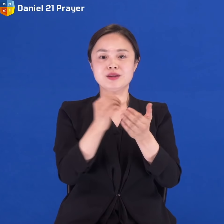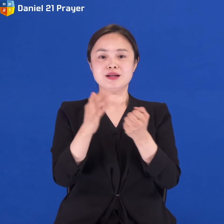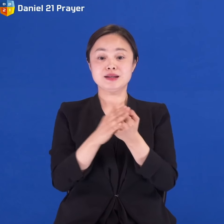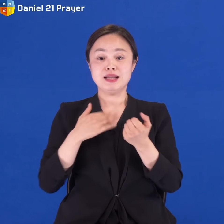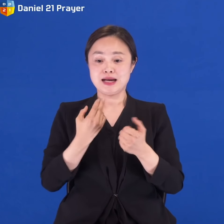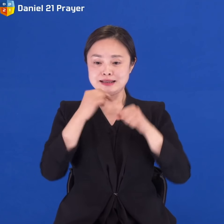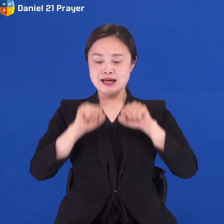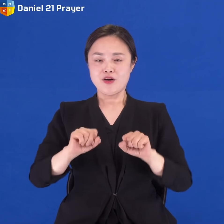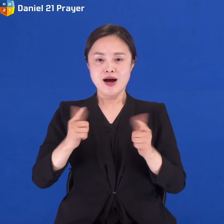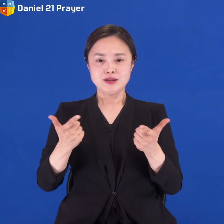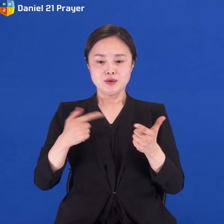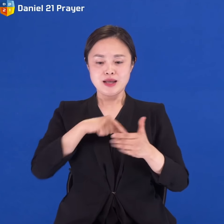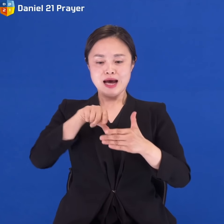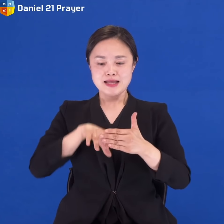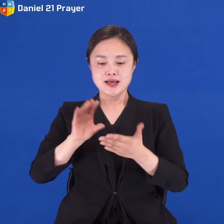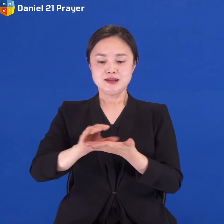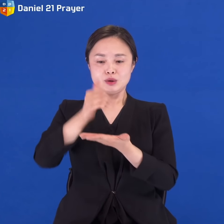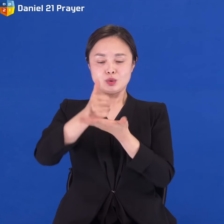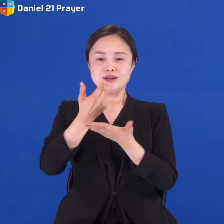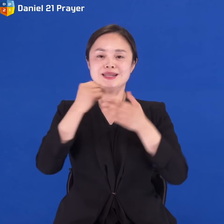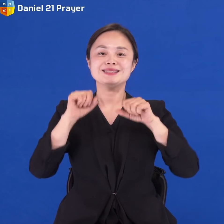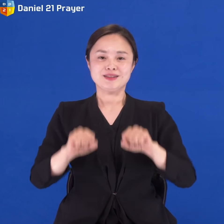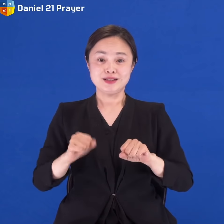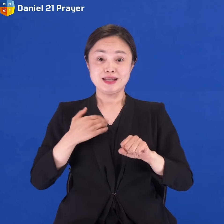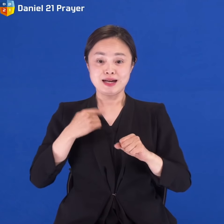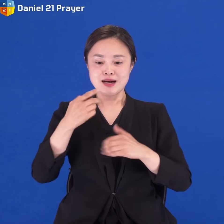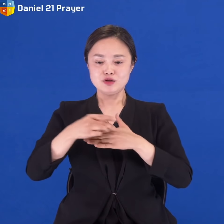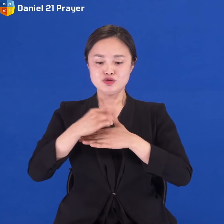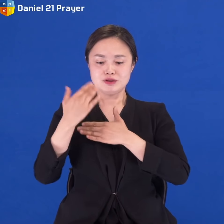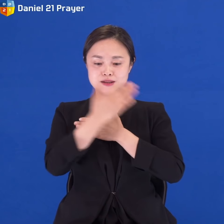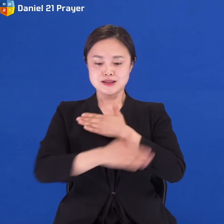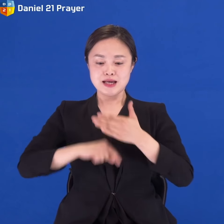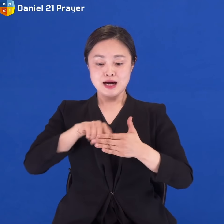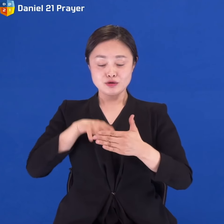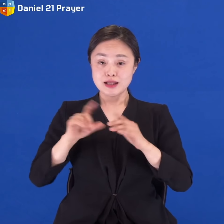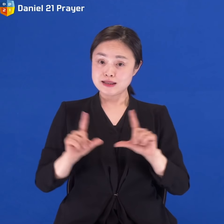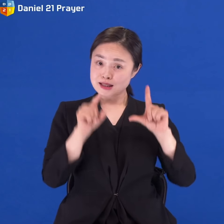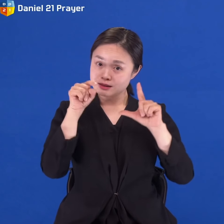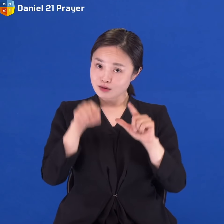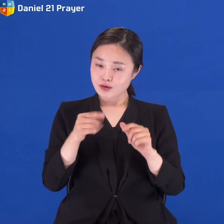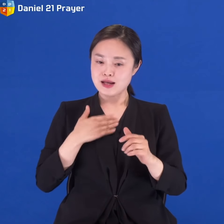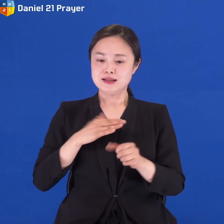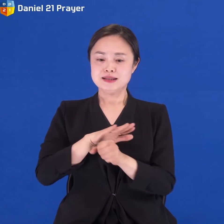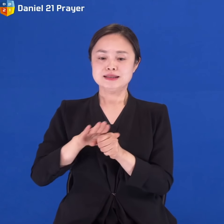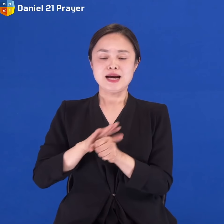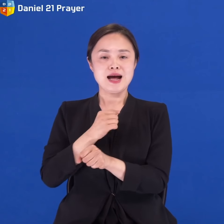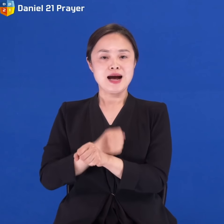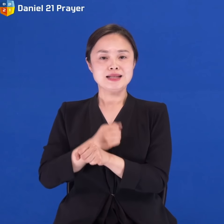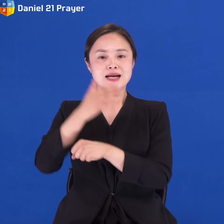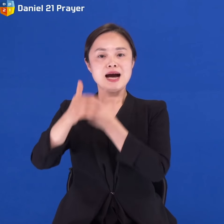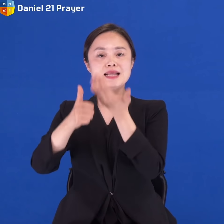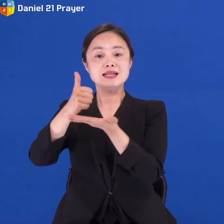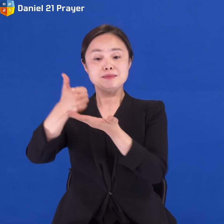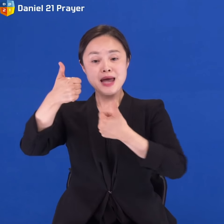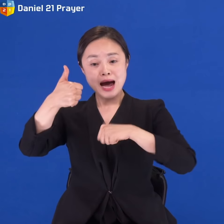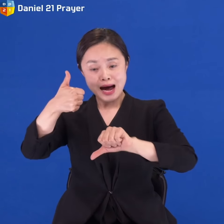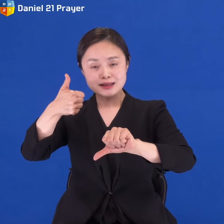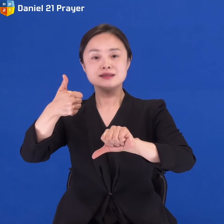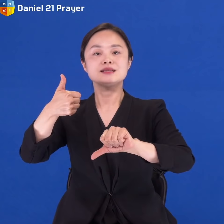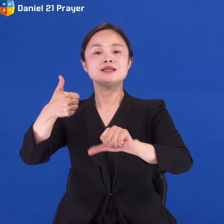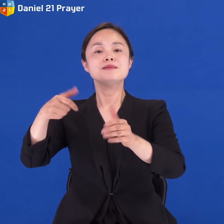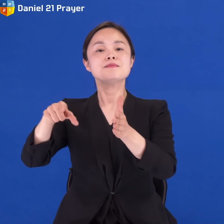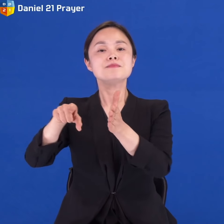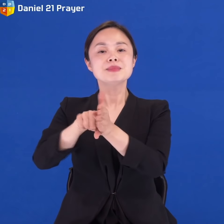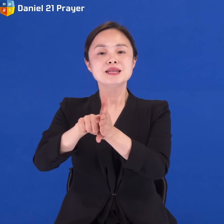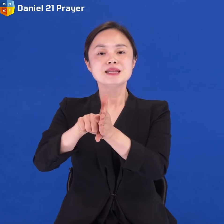그리스도께서 사신 것이라. 이제 내가 육체 가운데에서 사는 것은 나를 사랑하는 하나님의 아들을 믿는 믿음